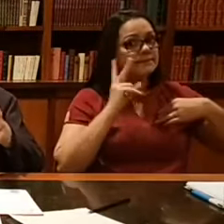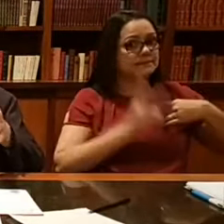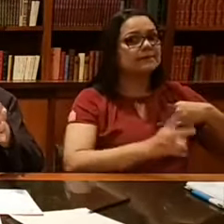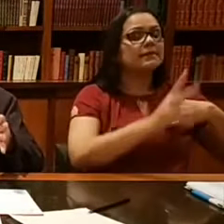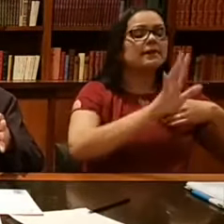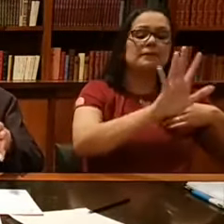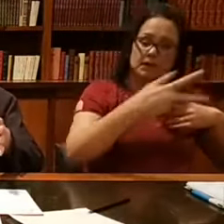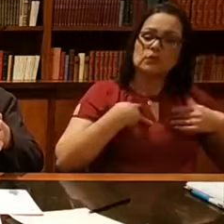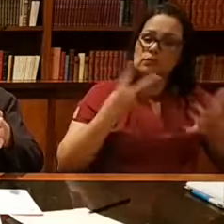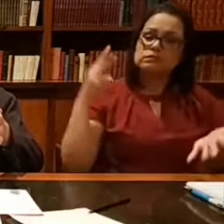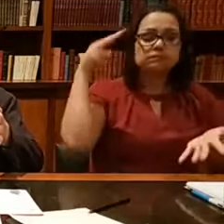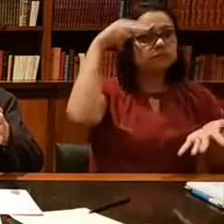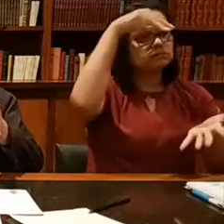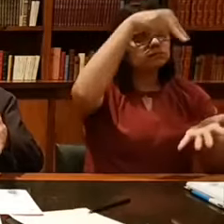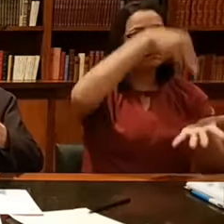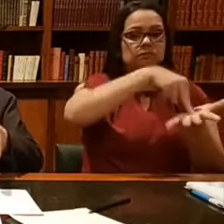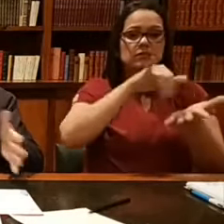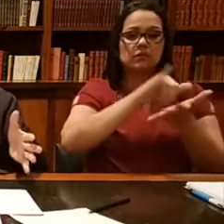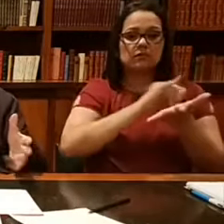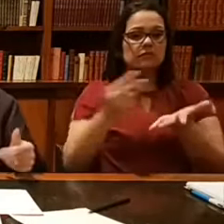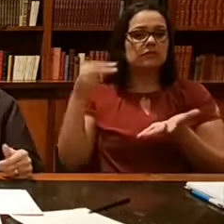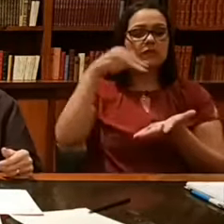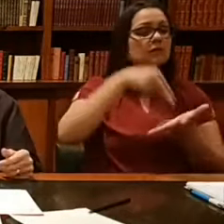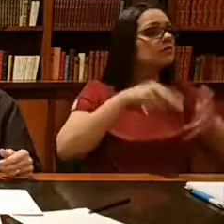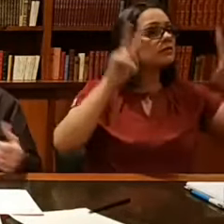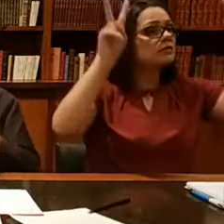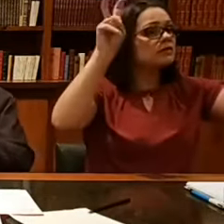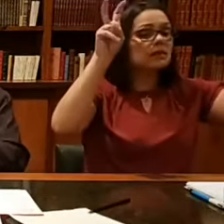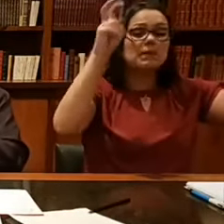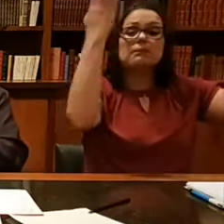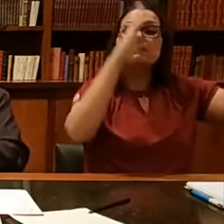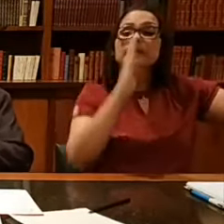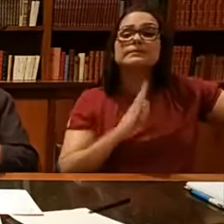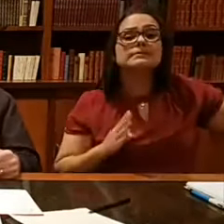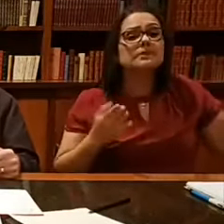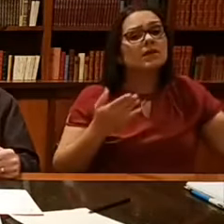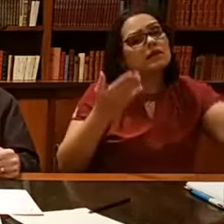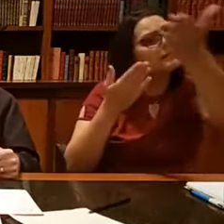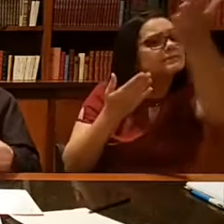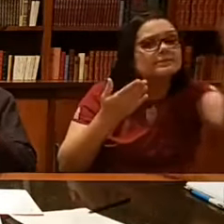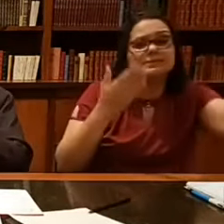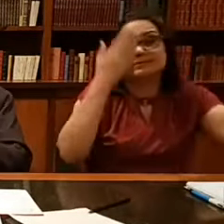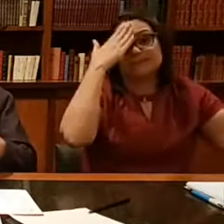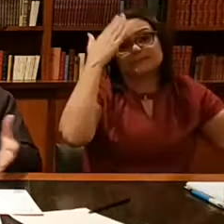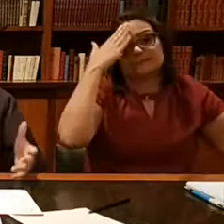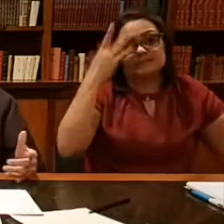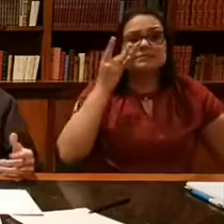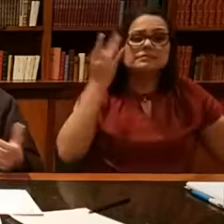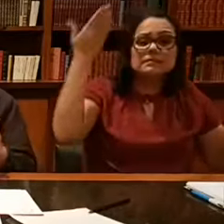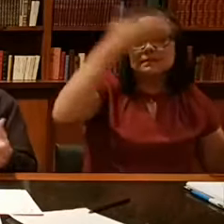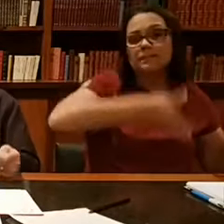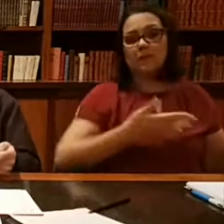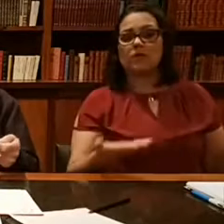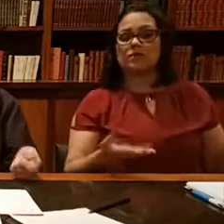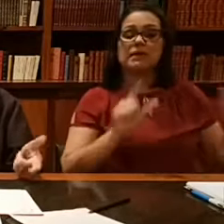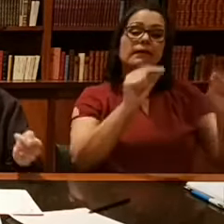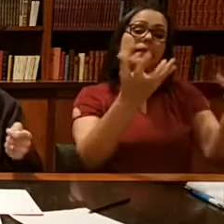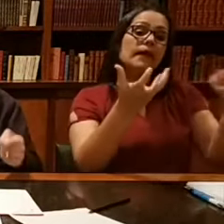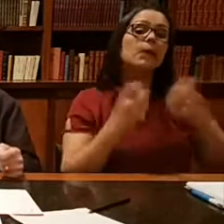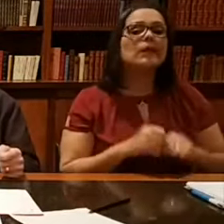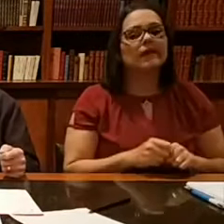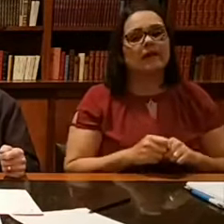Mas eu vou falar como anda o Brasil nessa questão, e eles têm números verídicos sobre isso. Agora, o que interessa?